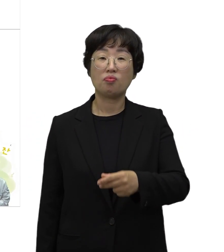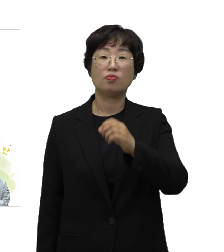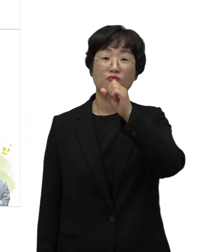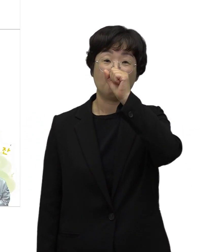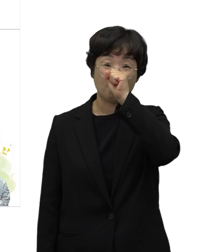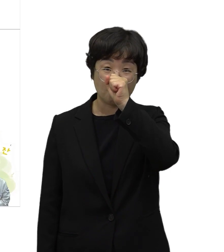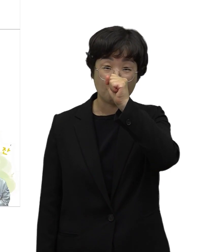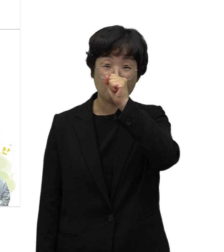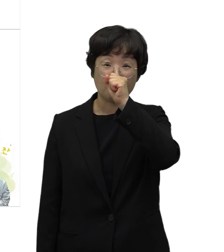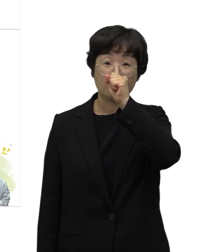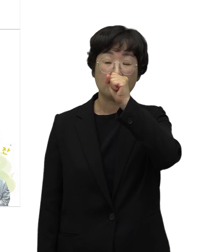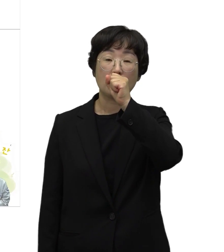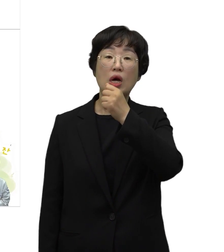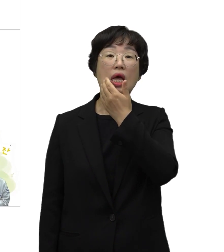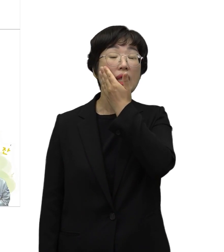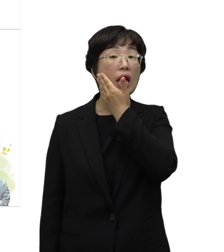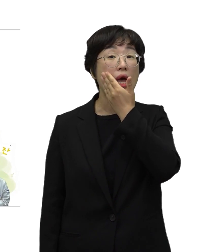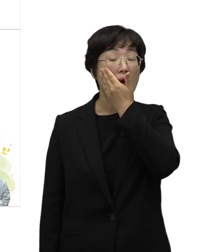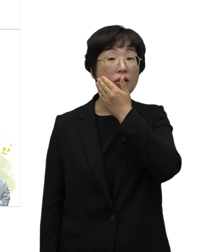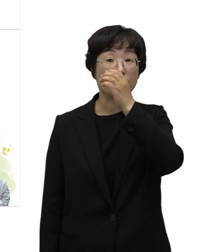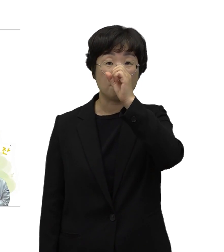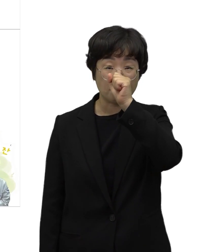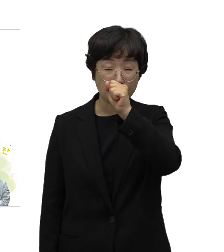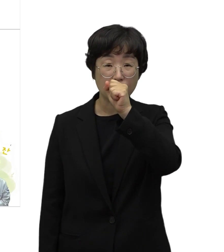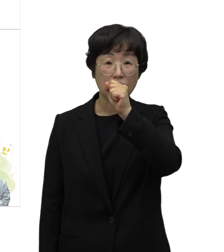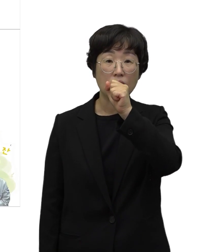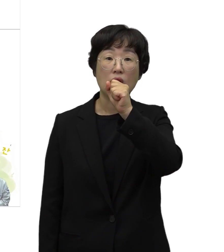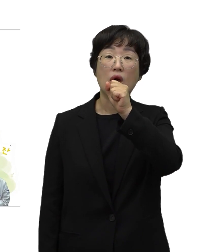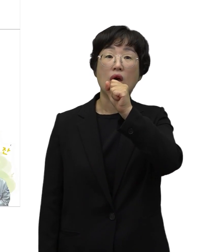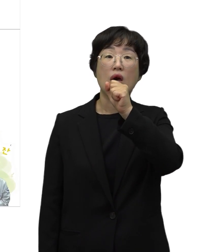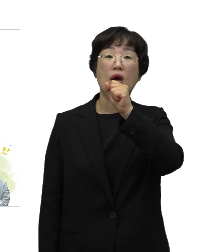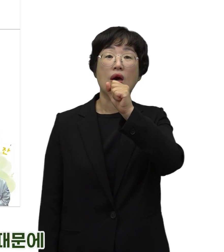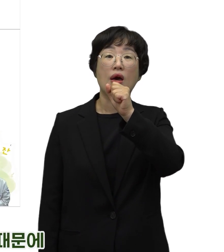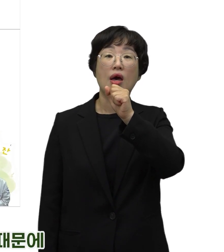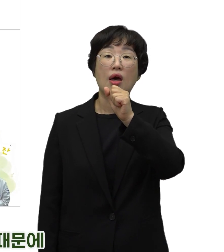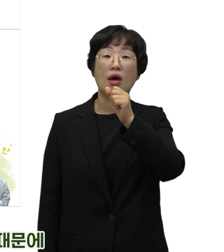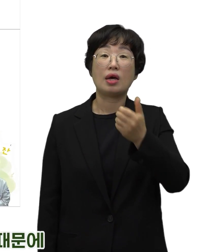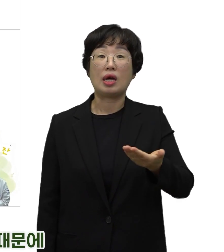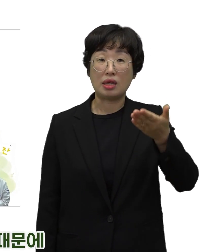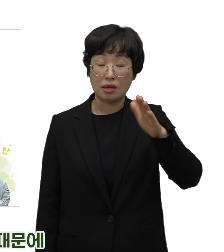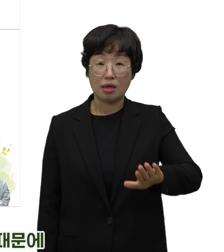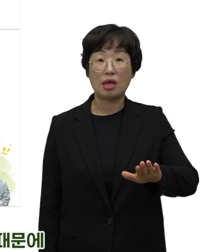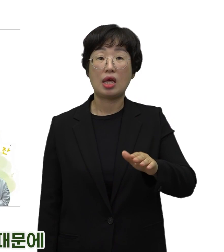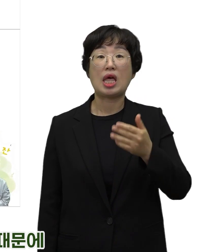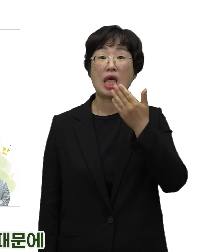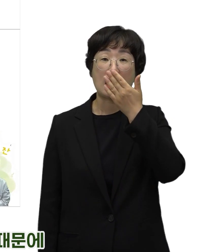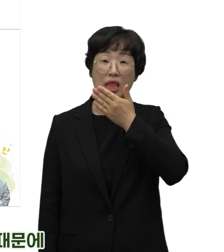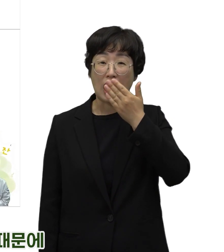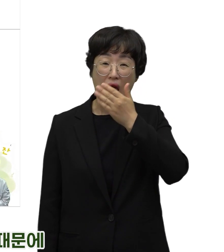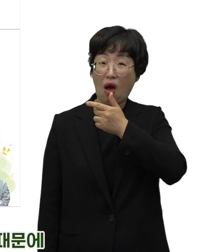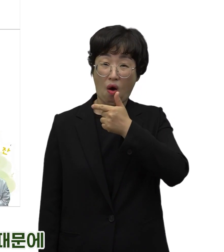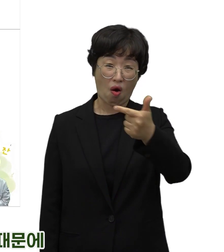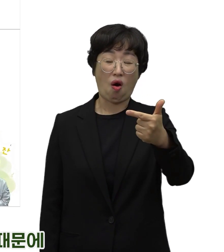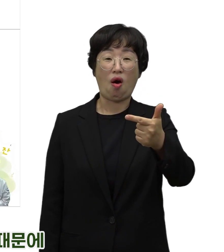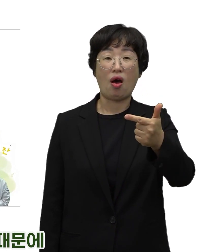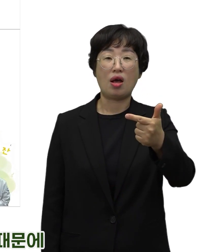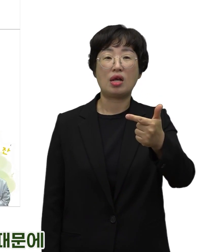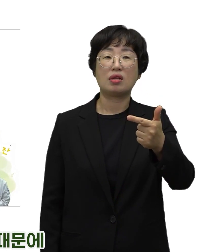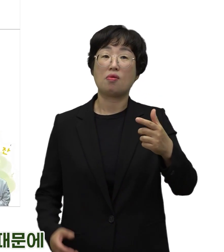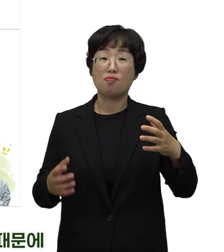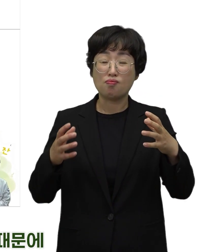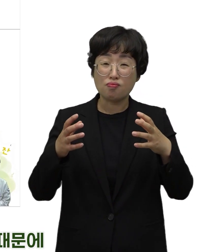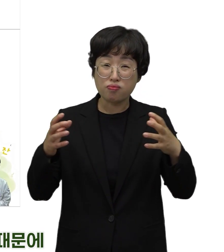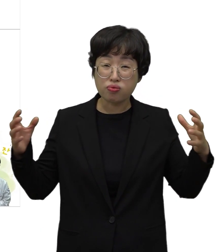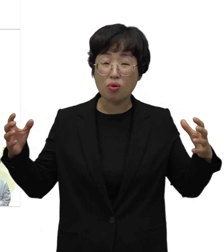좋은 영양분도 많이 들어있지만 당이 높아서 혈당을 올리거나 체중을 증가시키는 부작용이